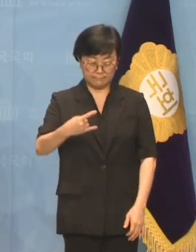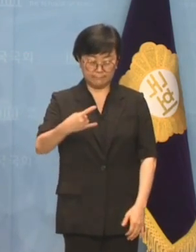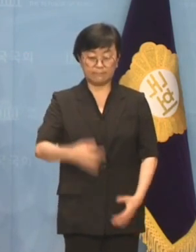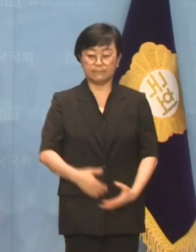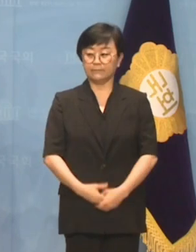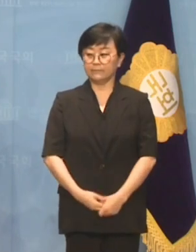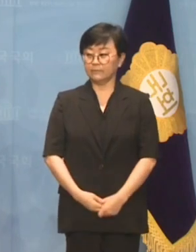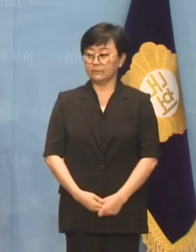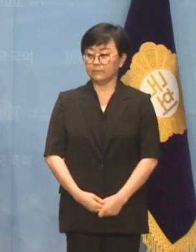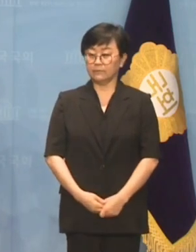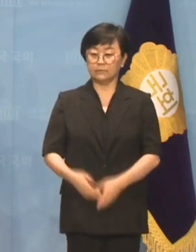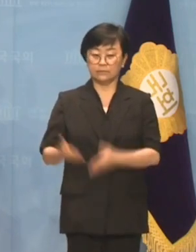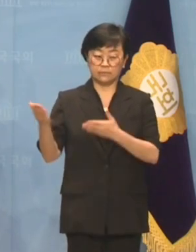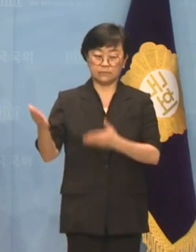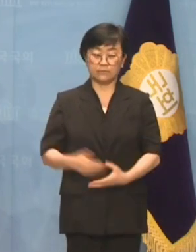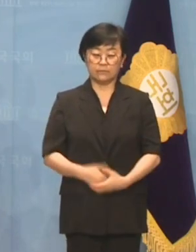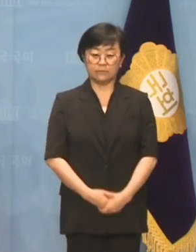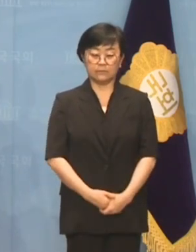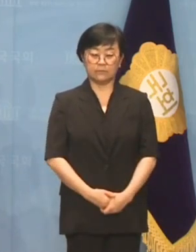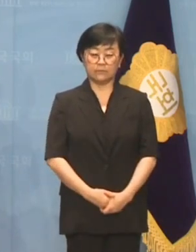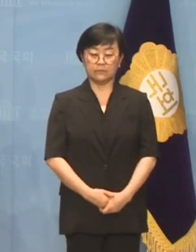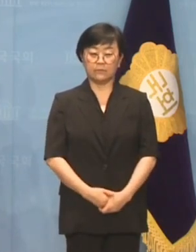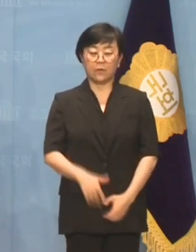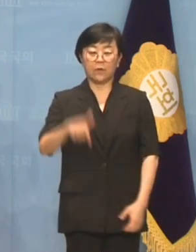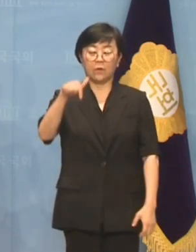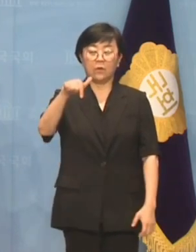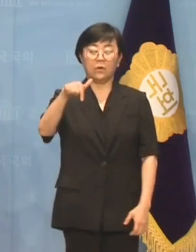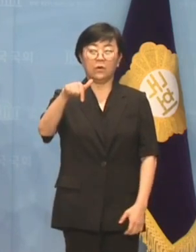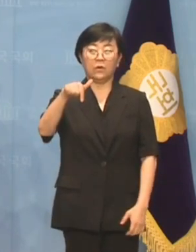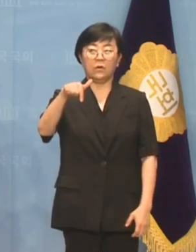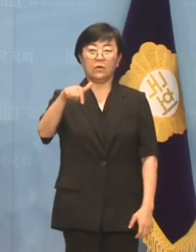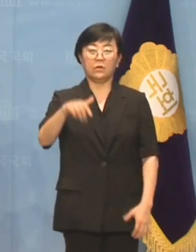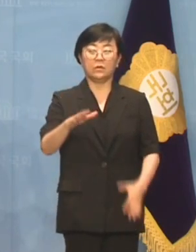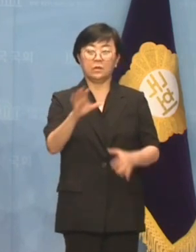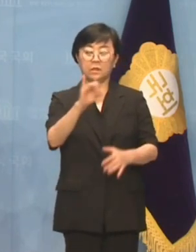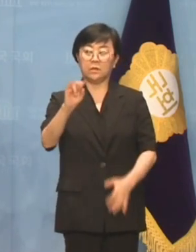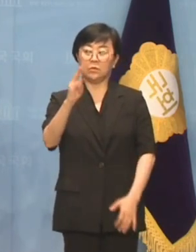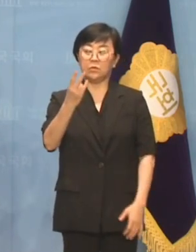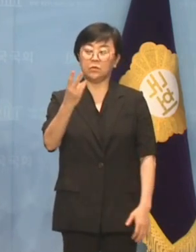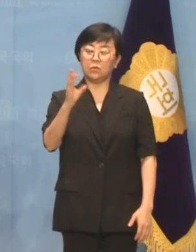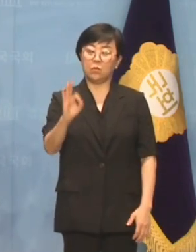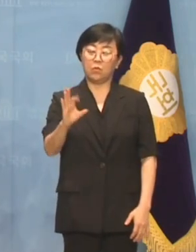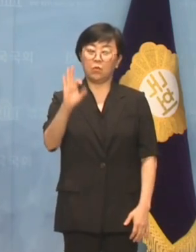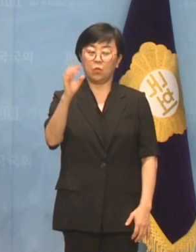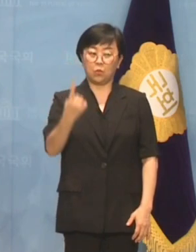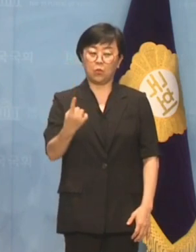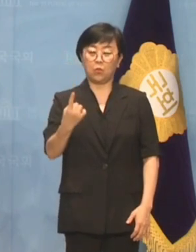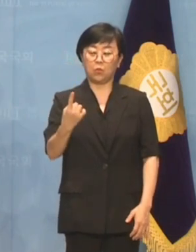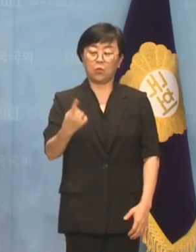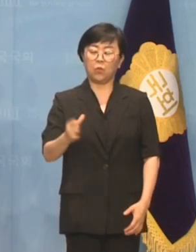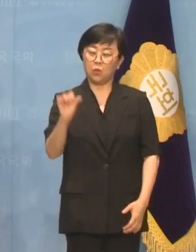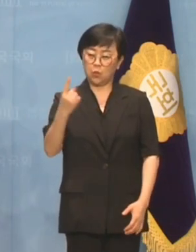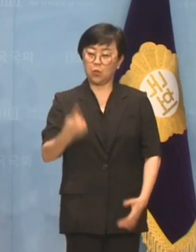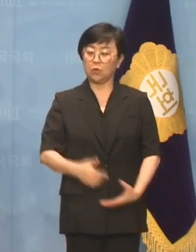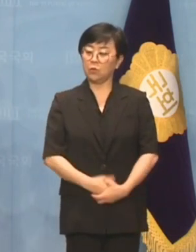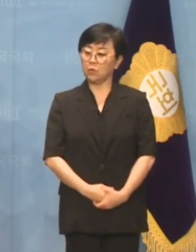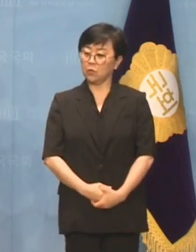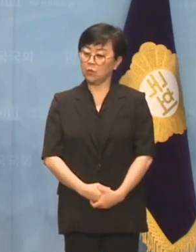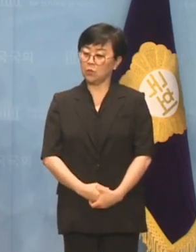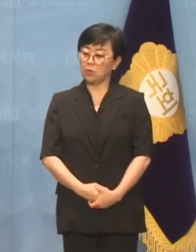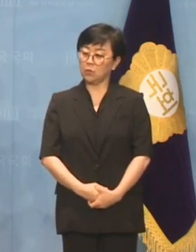계십니다. 제 오른쪽으로 고향 정의 이용 의원님, 네, 바로